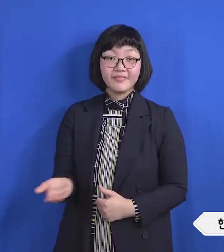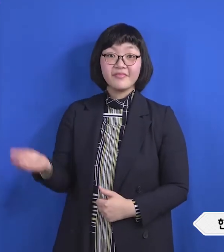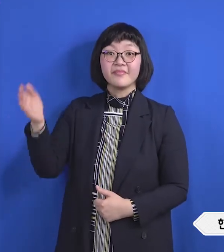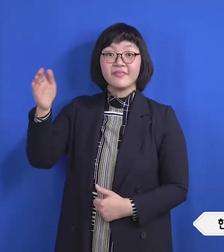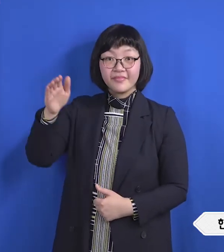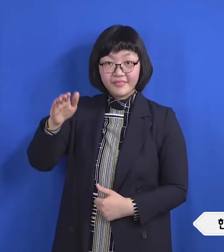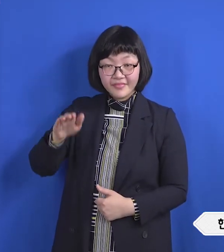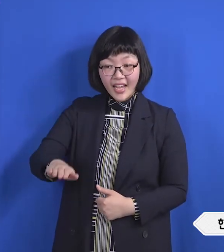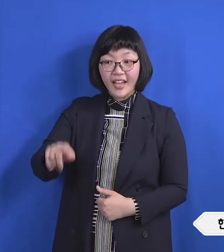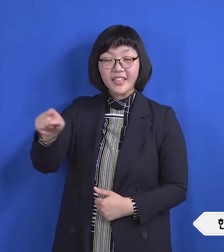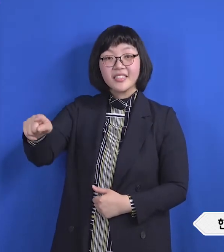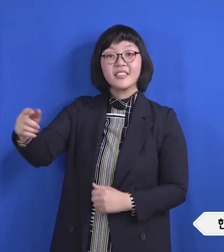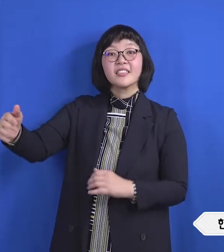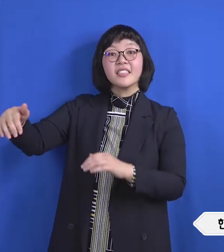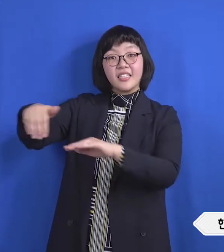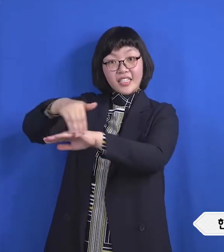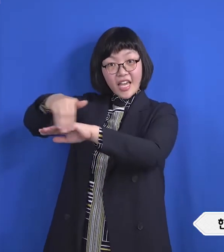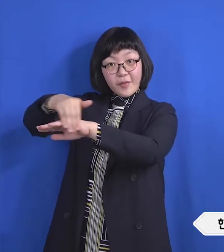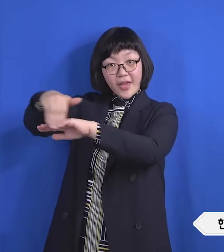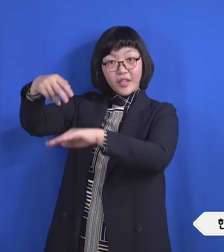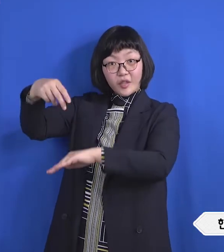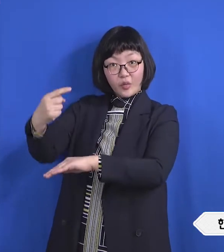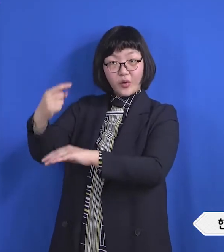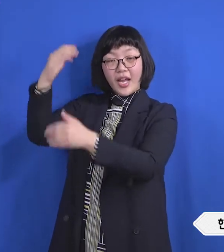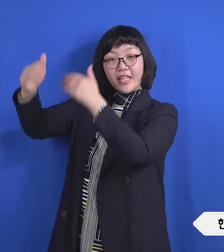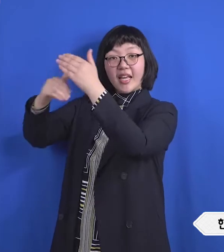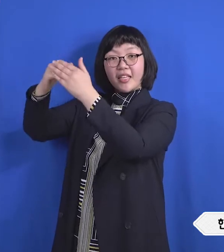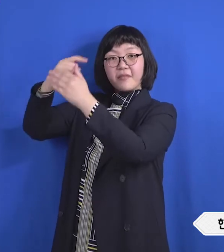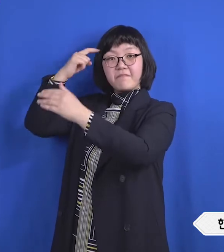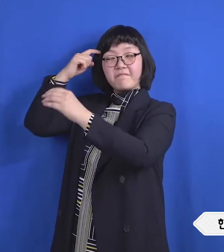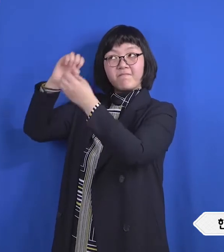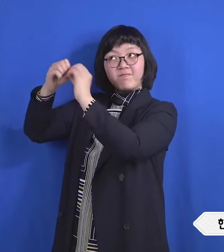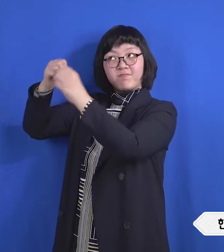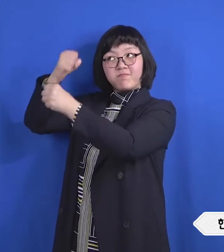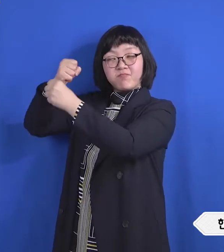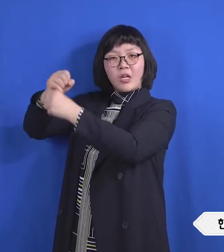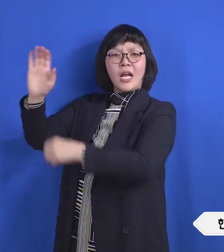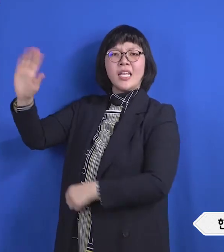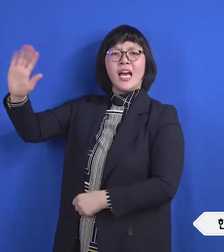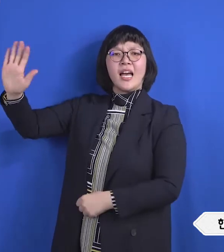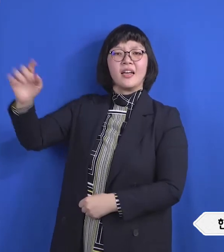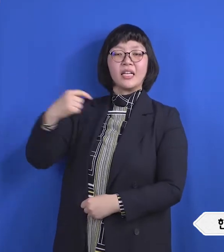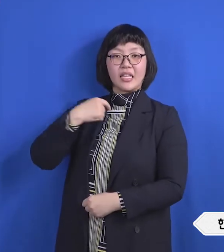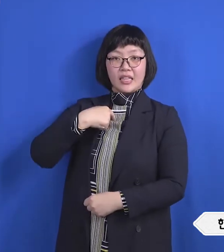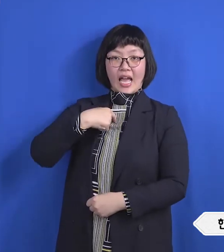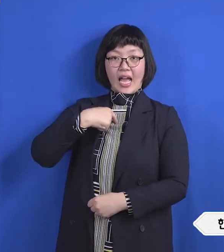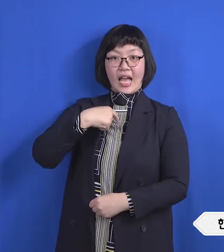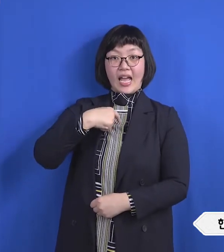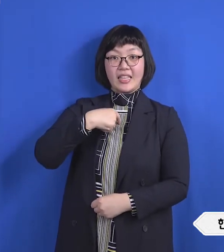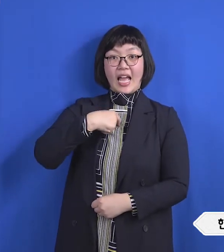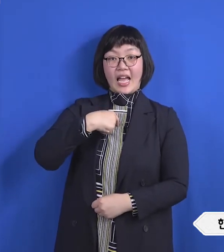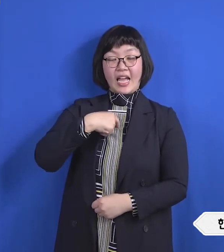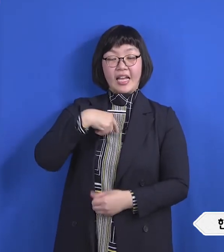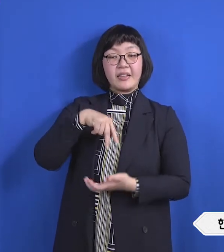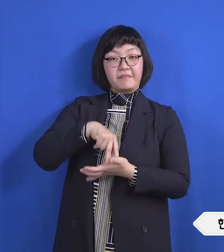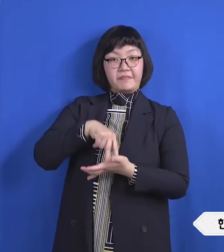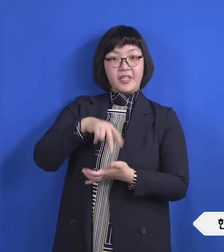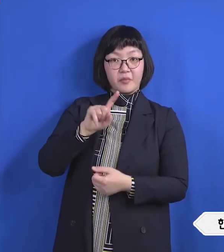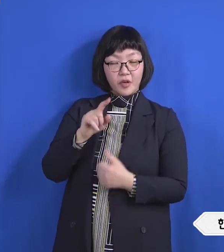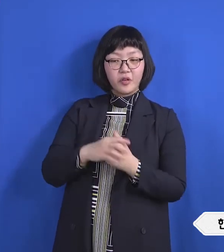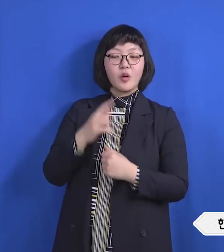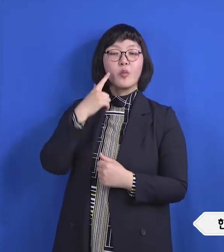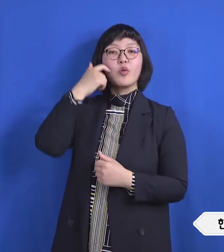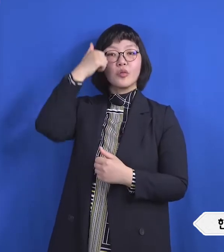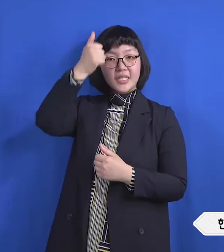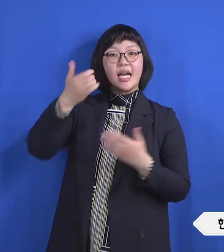그것은 하나님이 일방적으로 예정을 한 것이 아닙니다. 한진환이 제 목회 생활에 이 보조를